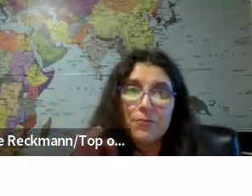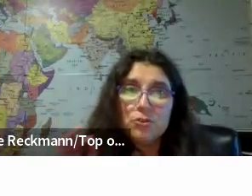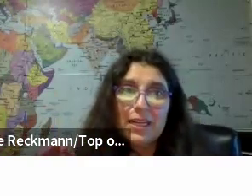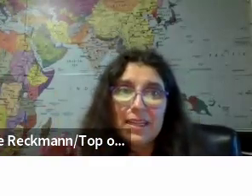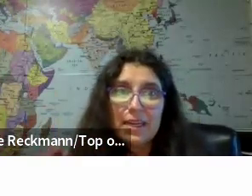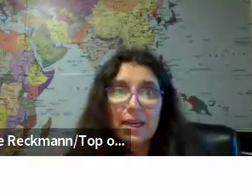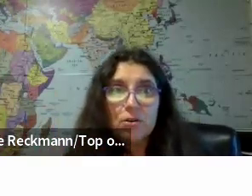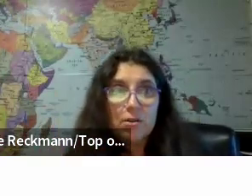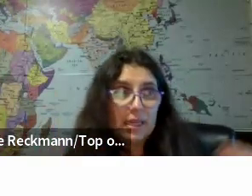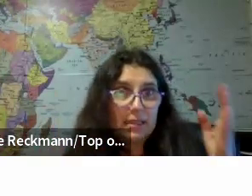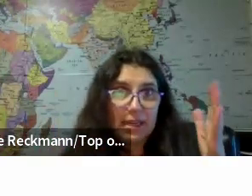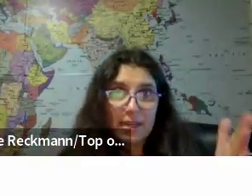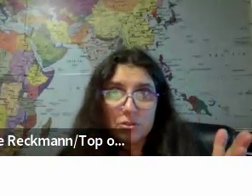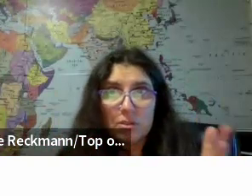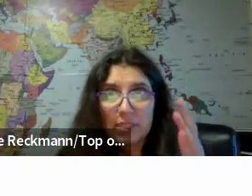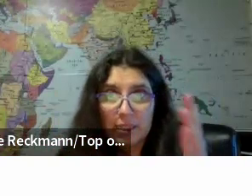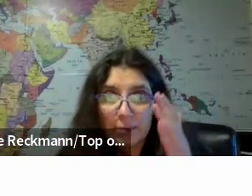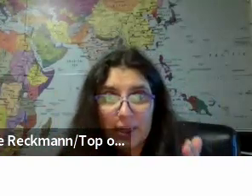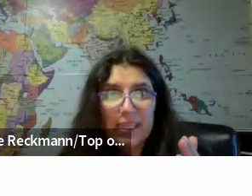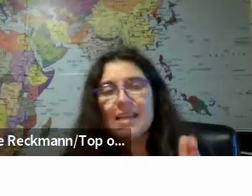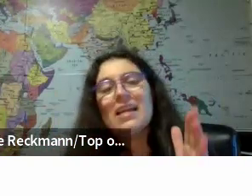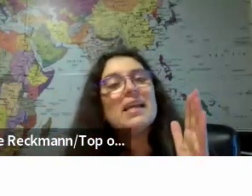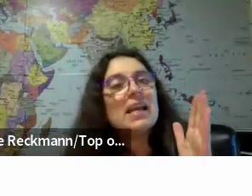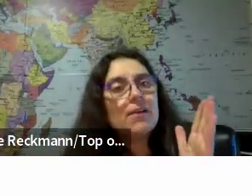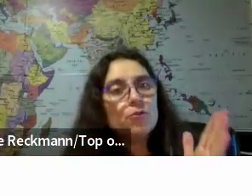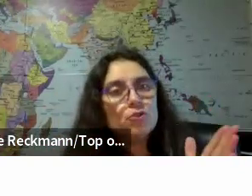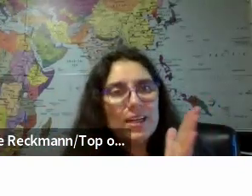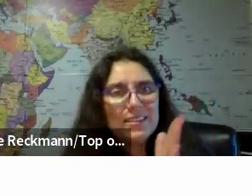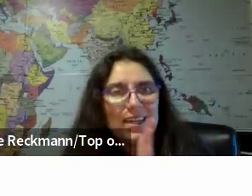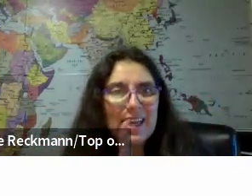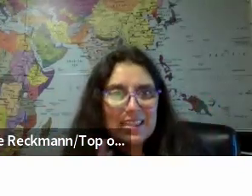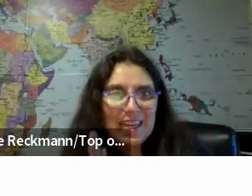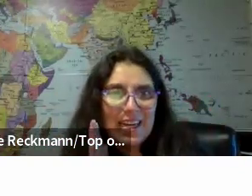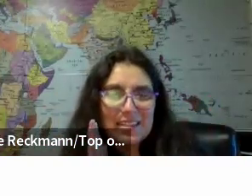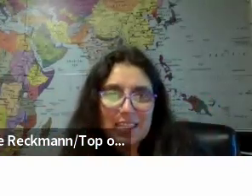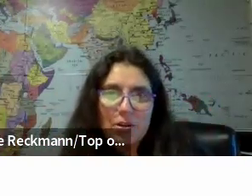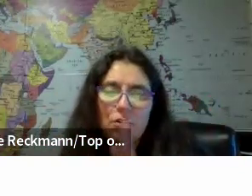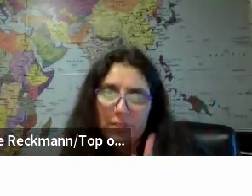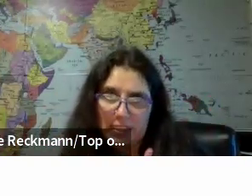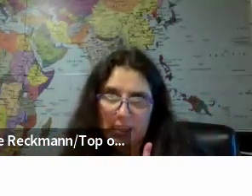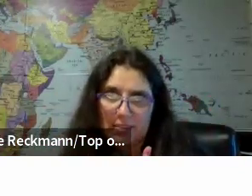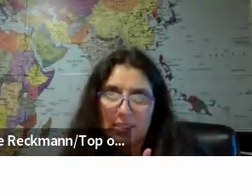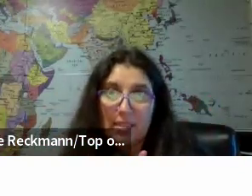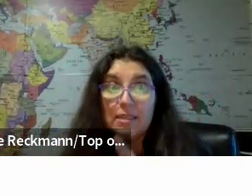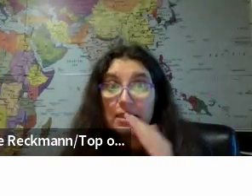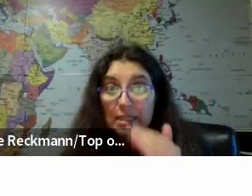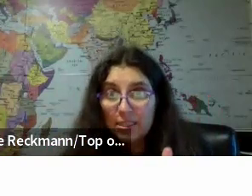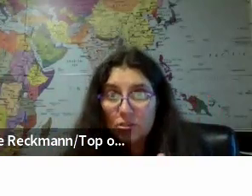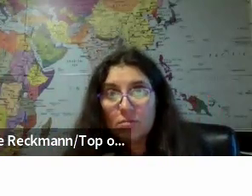que las funciones del cargo, en este caso que tenemos aquí, la función es realizar el aseo a las oficinas. Y